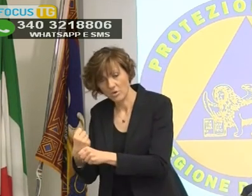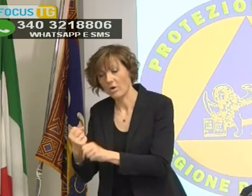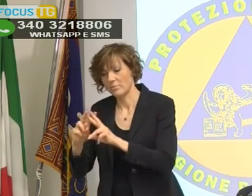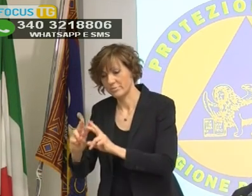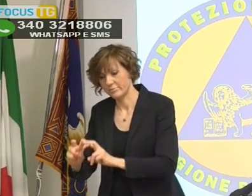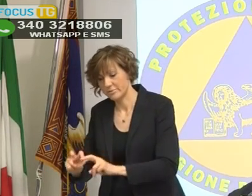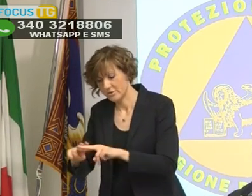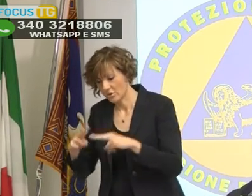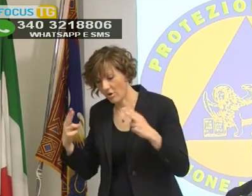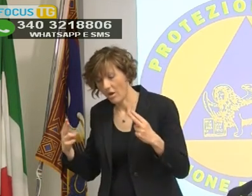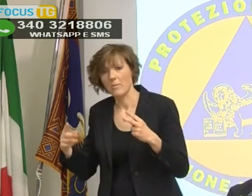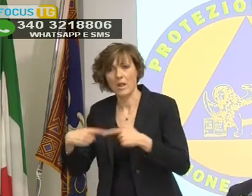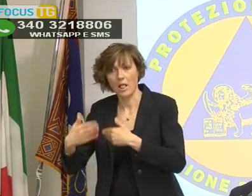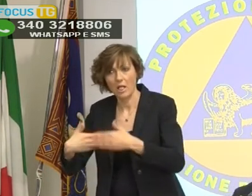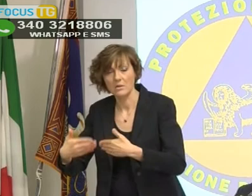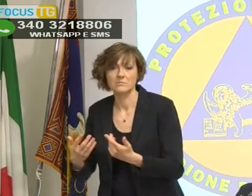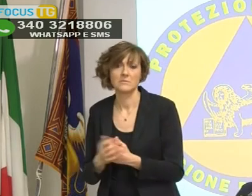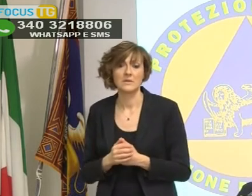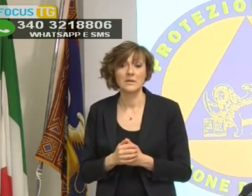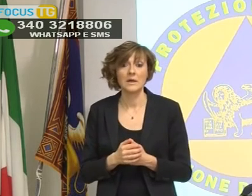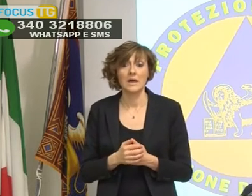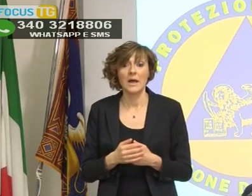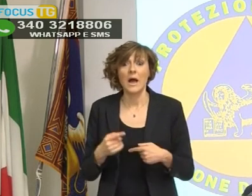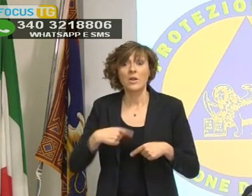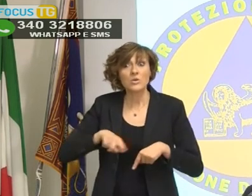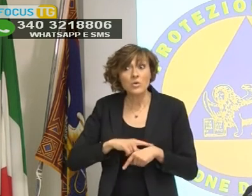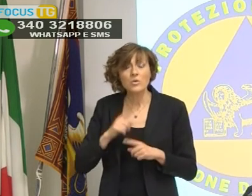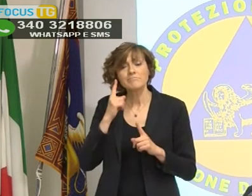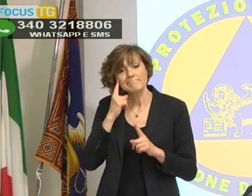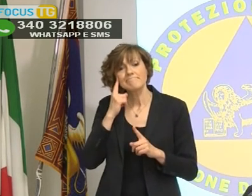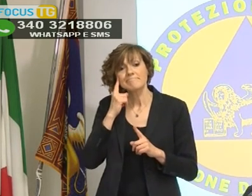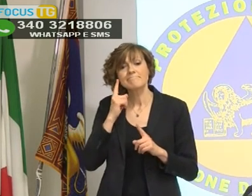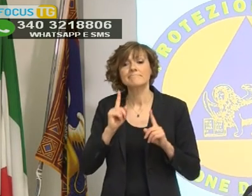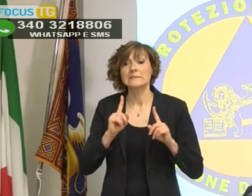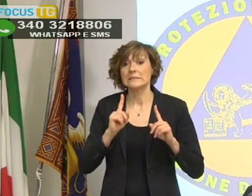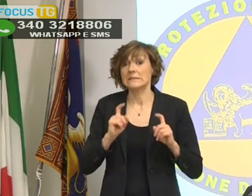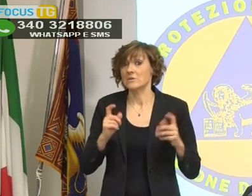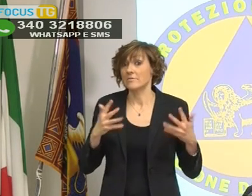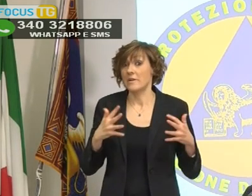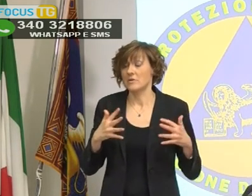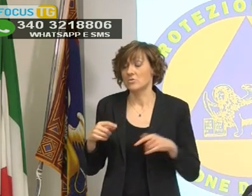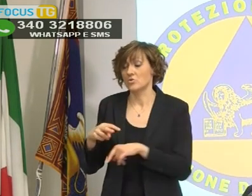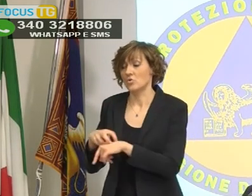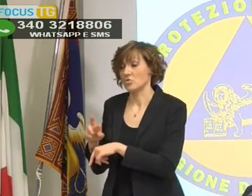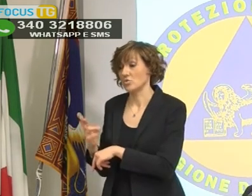e processato. Bene, noi abbiamo testato, ve lo dirà il dottor Rigoli,